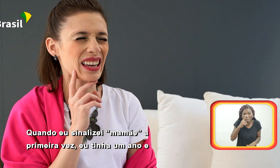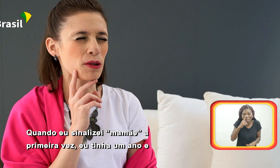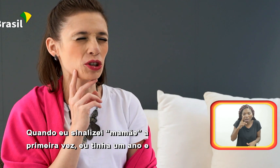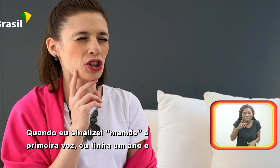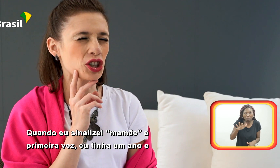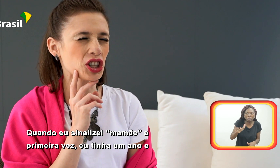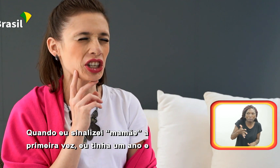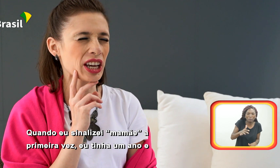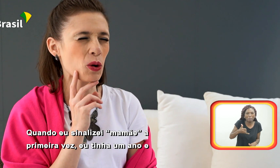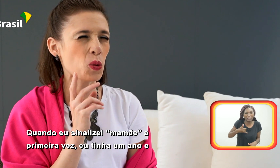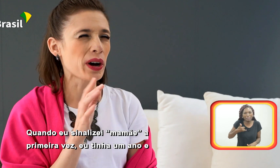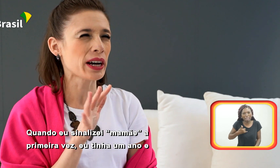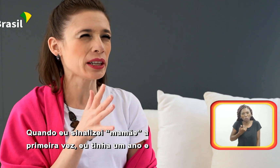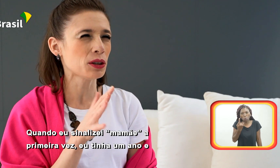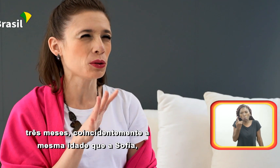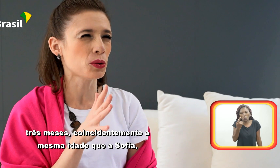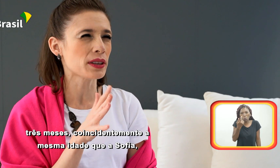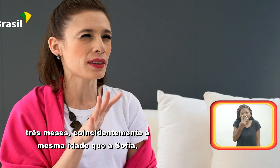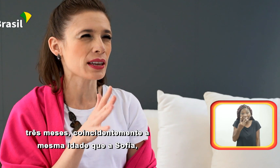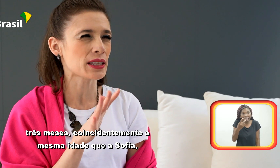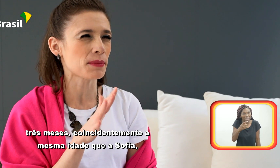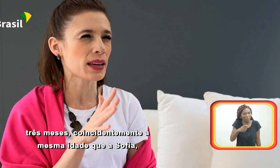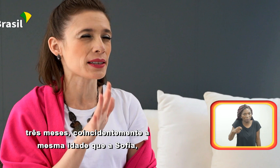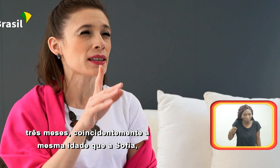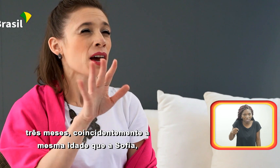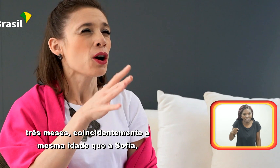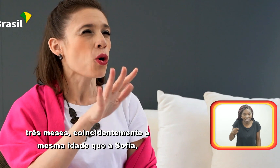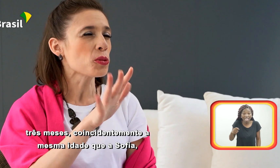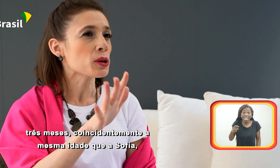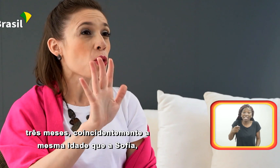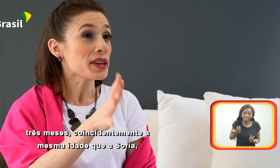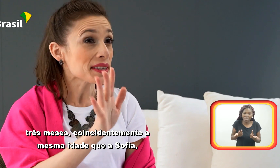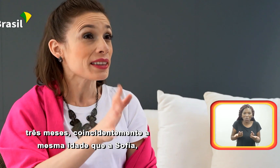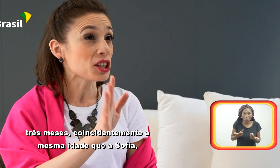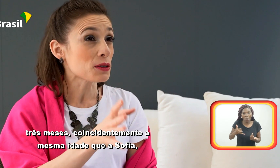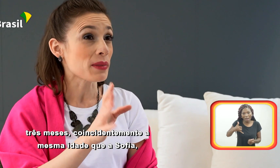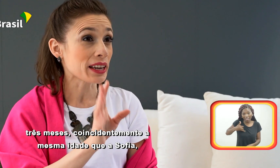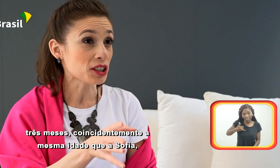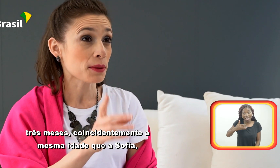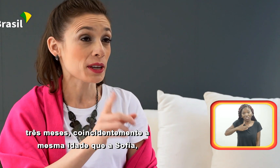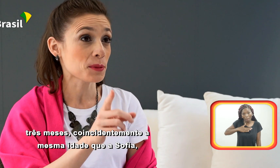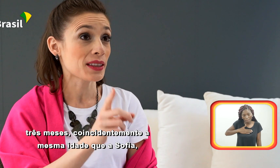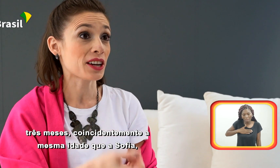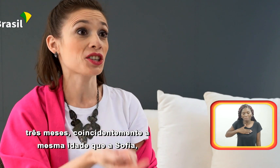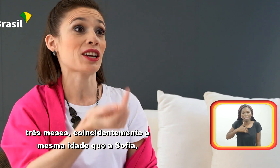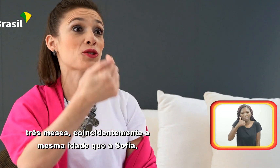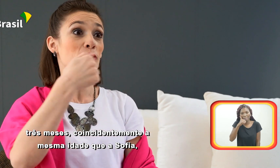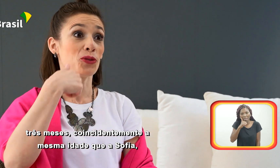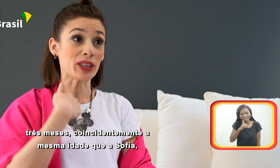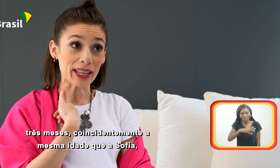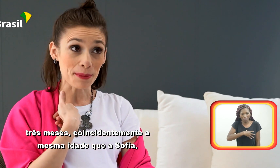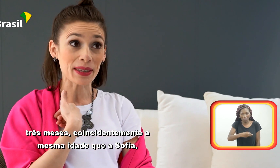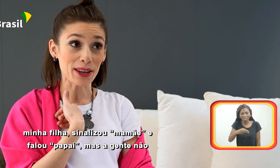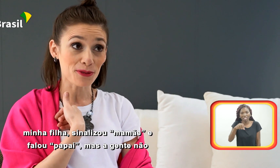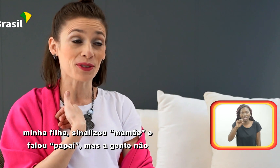eu tinha 1 ano e 3 meses. Coincidentemente, a mesma idade que a Sofia, minha